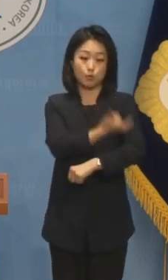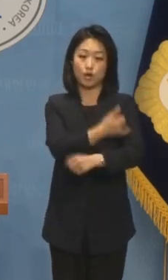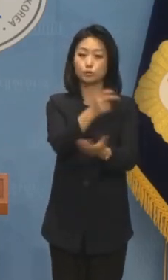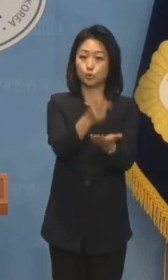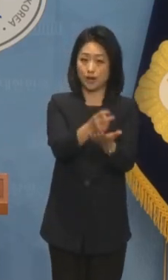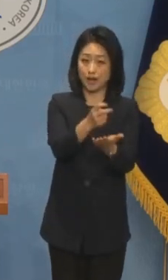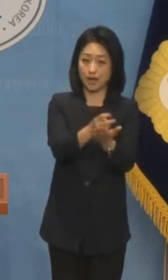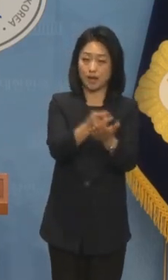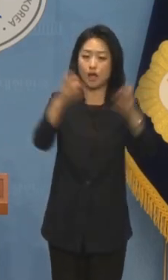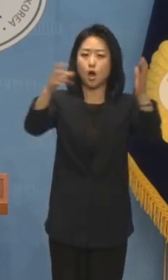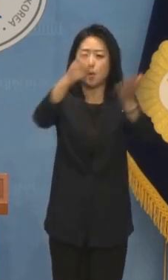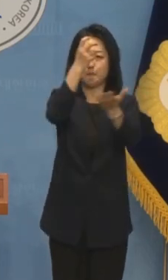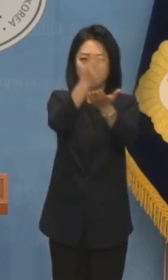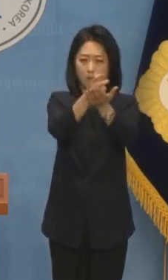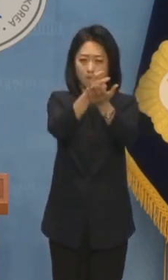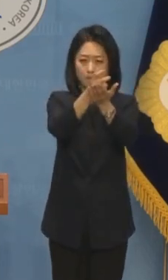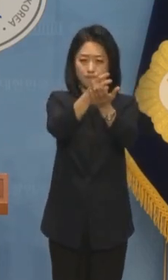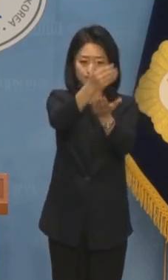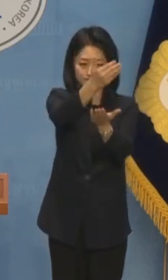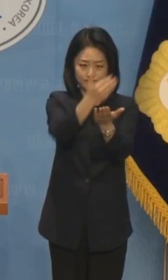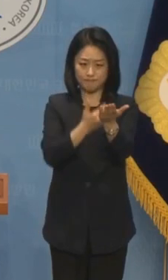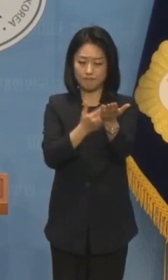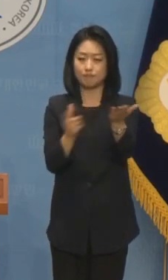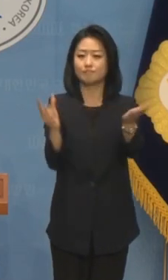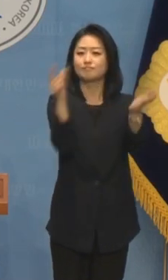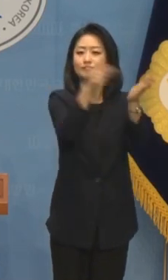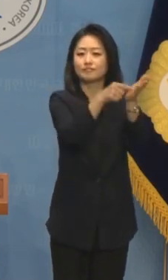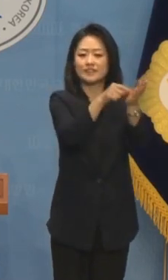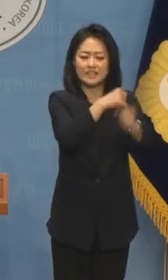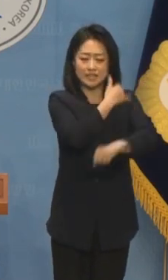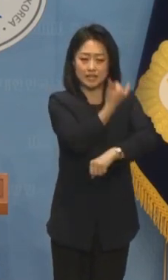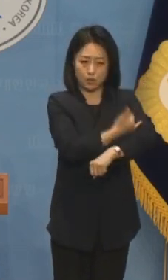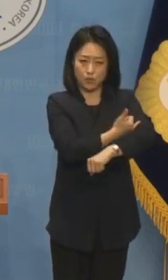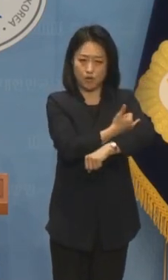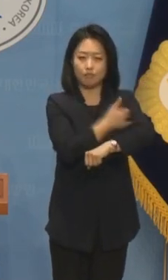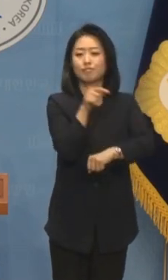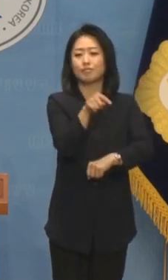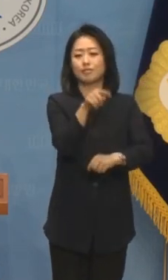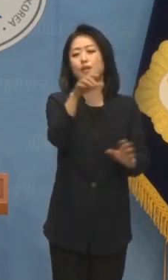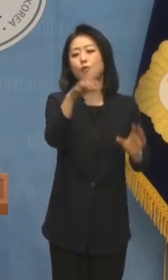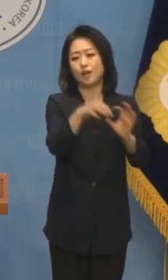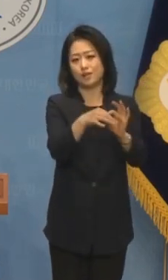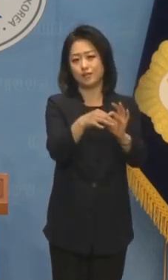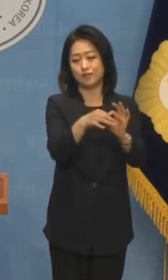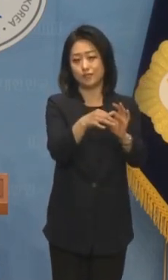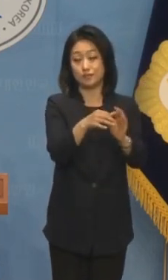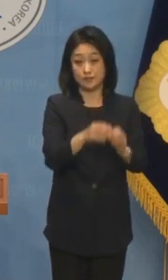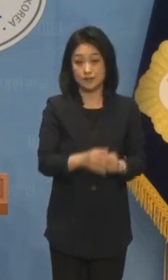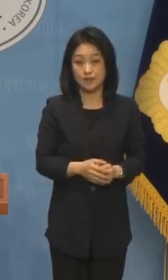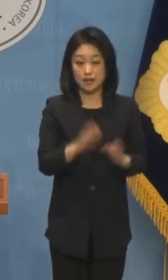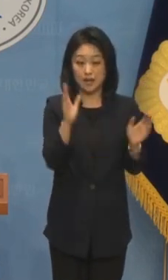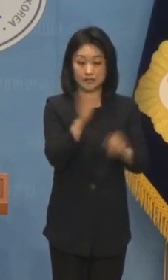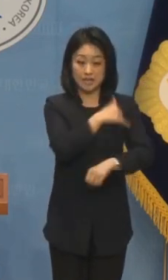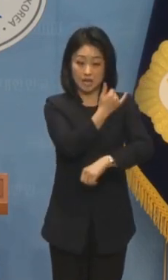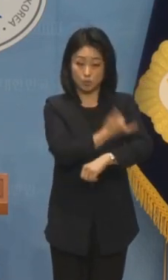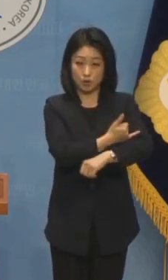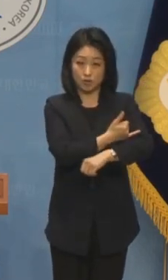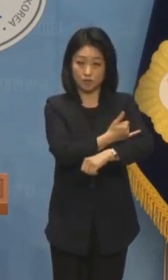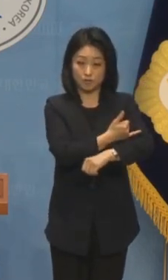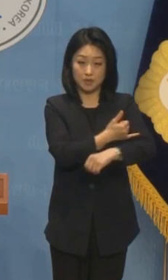학생인권조례는 헌법에서 명시한 인권을 근간에 두고 만들어졌습니다. 폐지 찬성